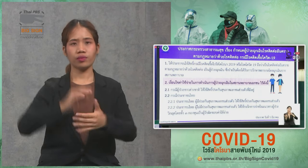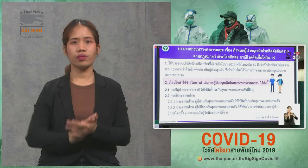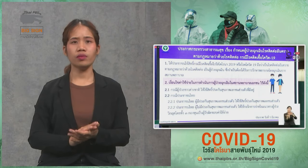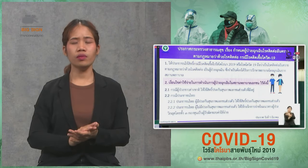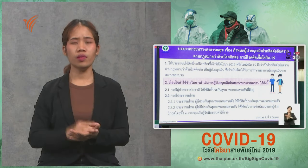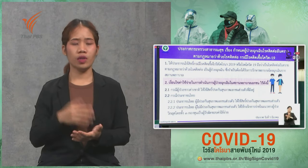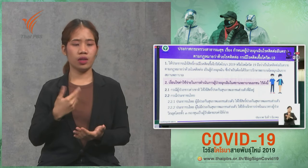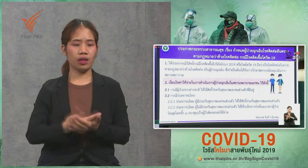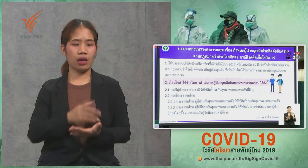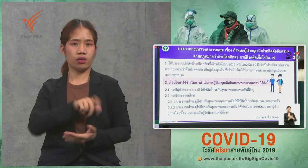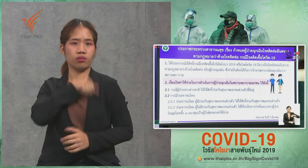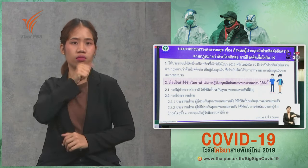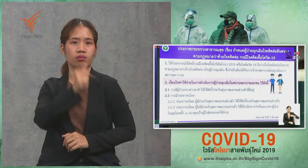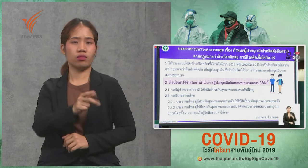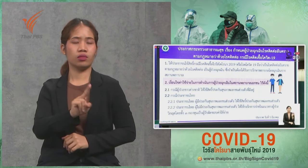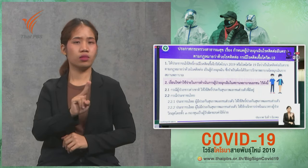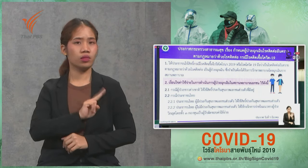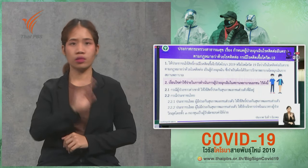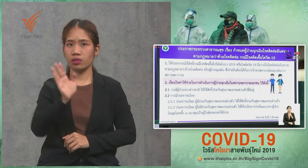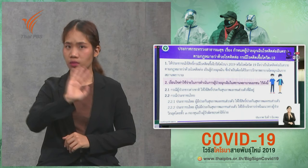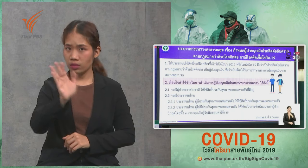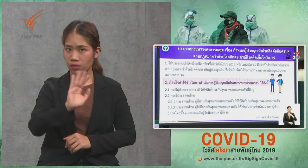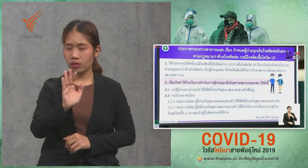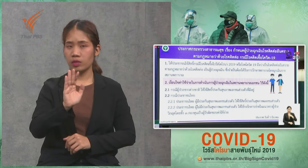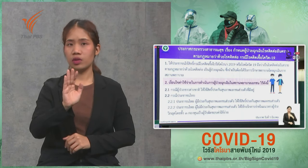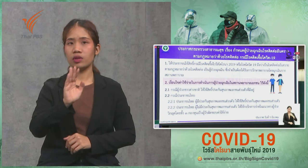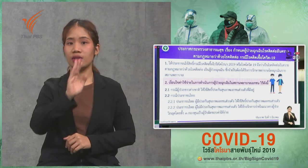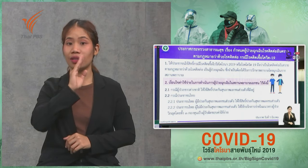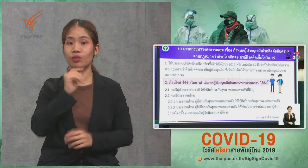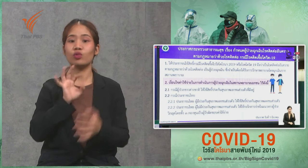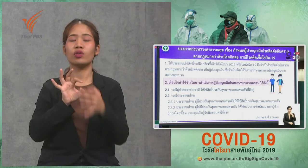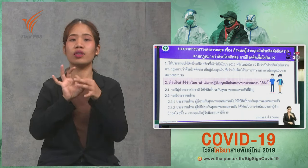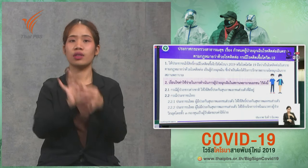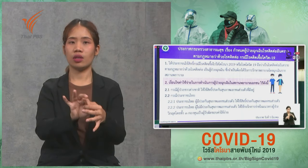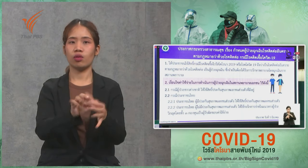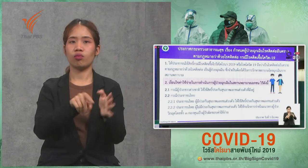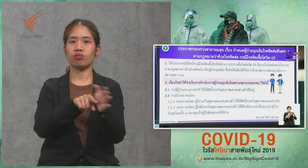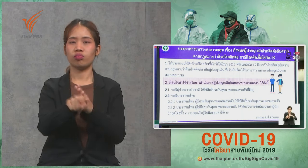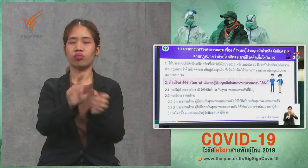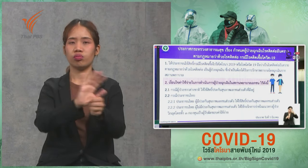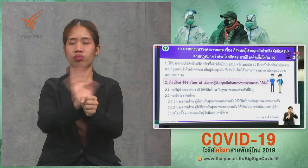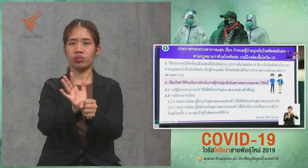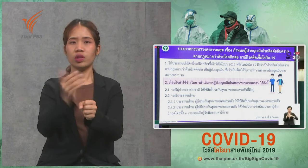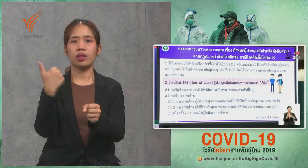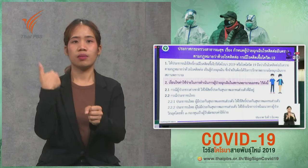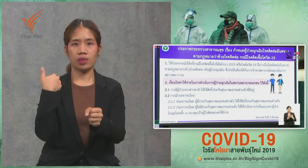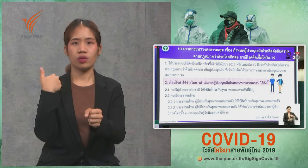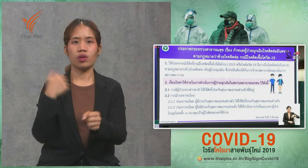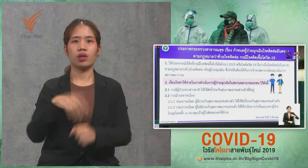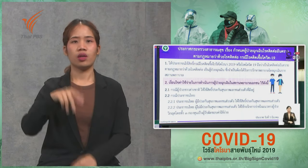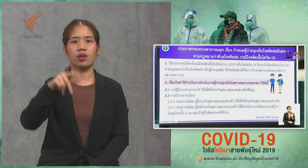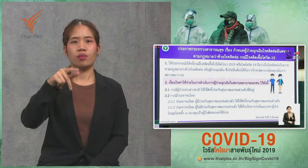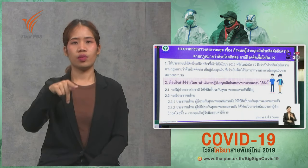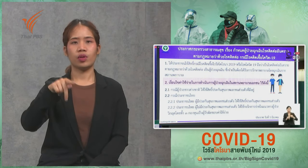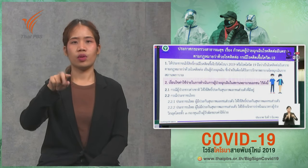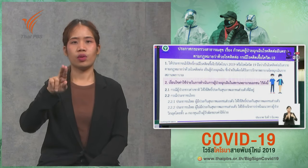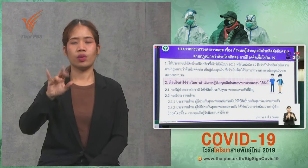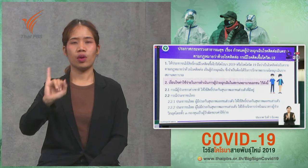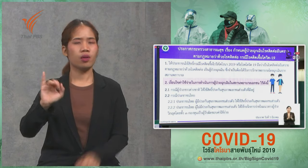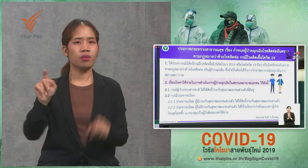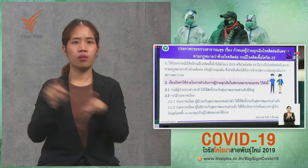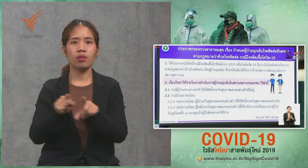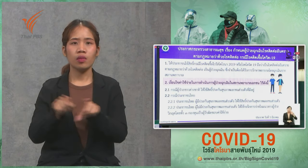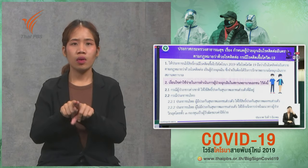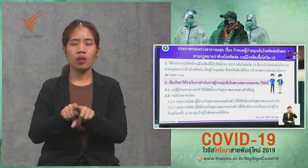ไม่ต้องเสียค่าใช้จ่ายนะครับในเรื่องของการรักษาที่เกี่ยวกับโควิดซึ่งรวมทั้งถึงเคส PUI นะครับและ